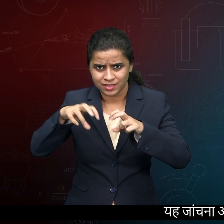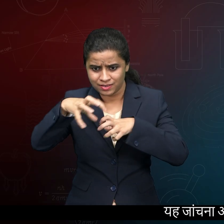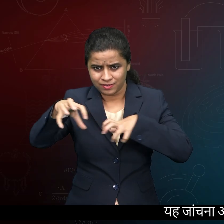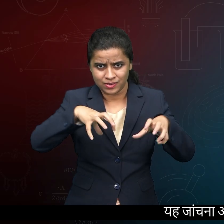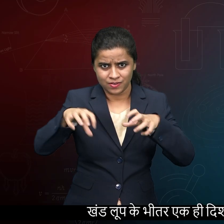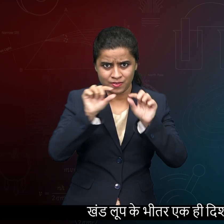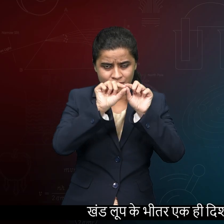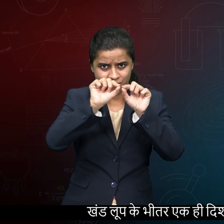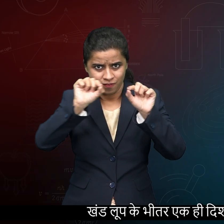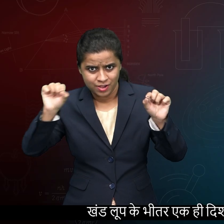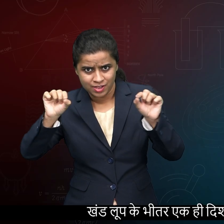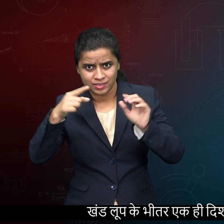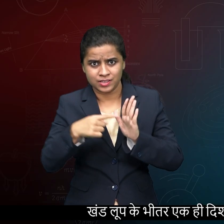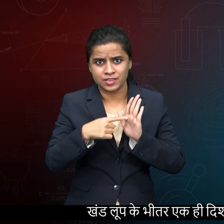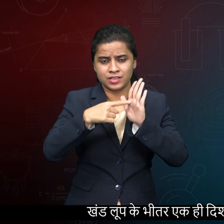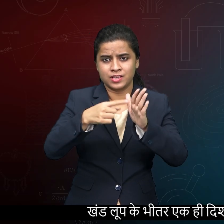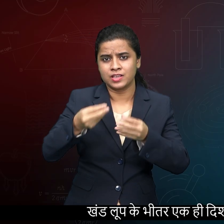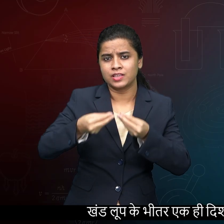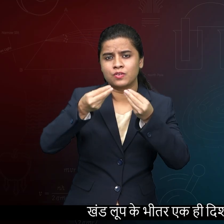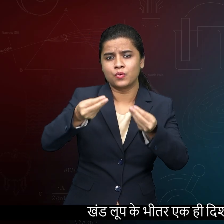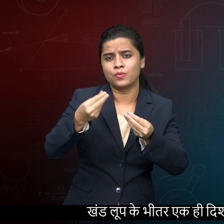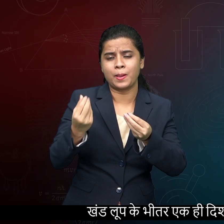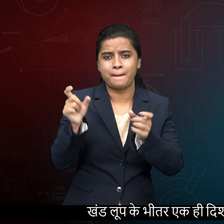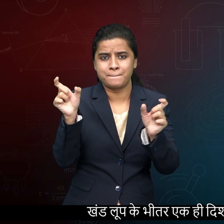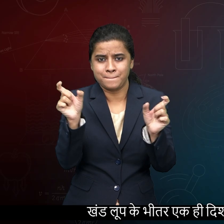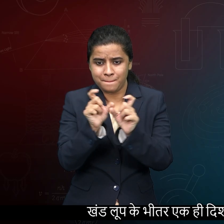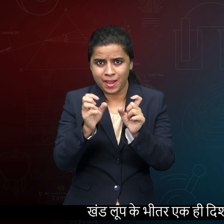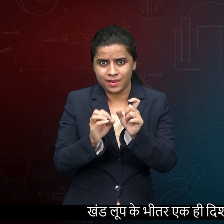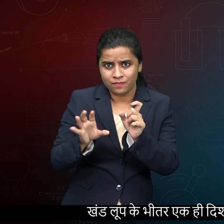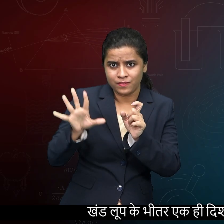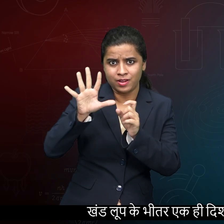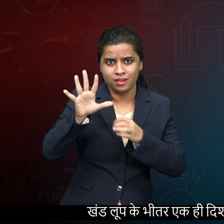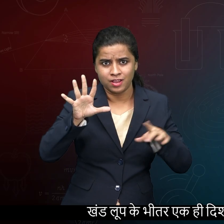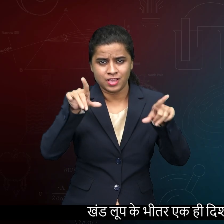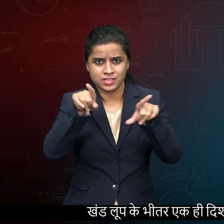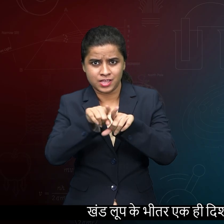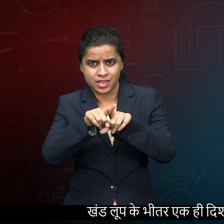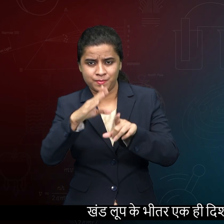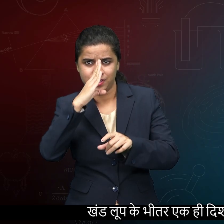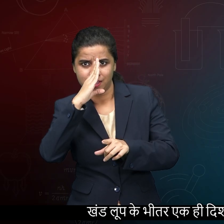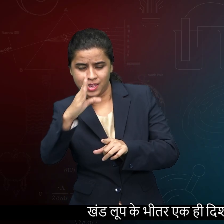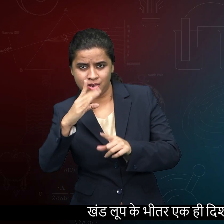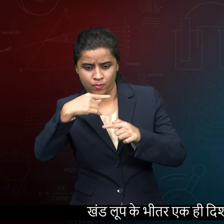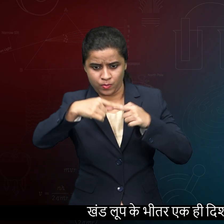प्रत्येक खंड लूप के भीतर एक ही दिशा में चुंबकीय क्षेत्र लाइनों